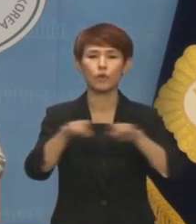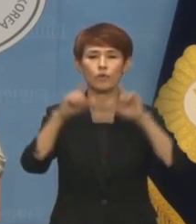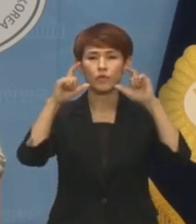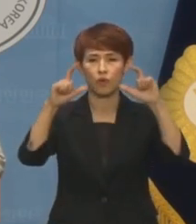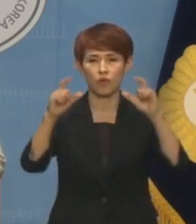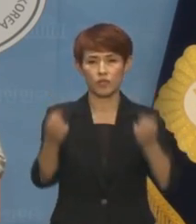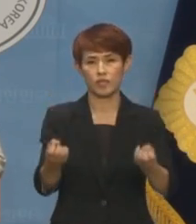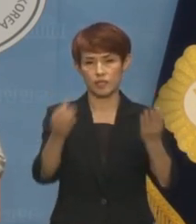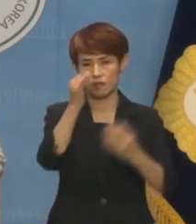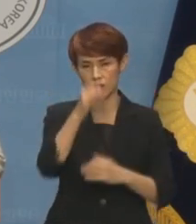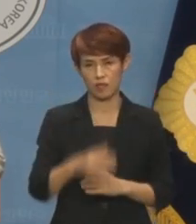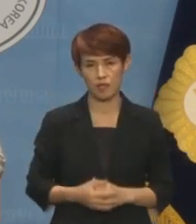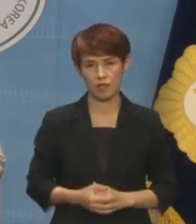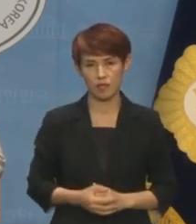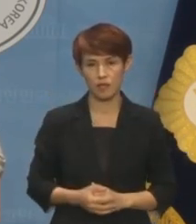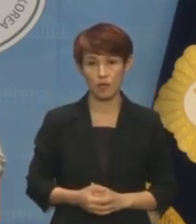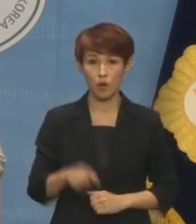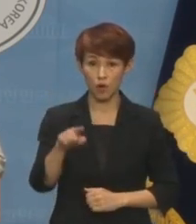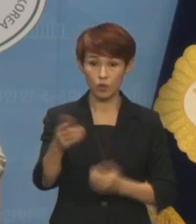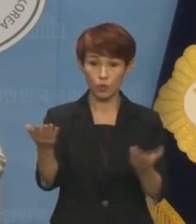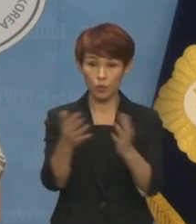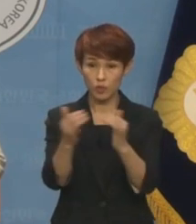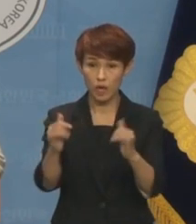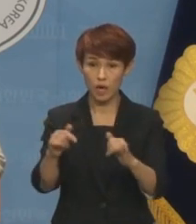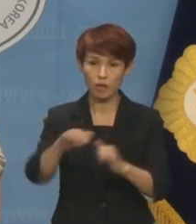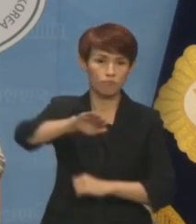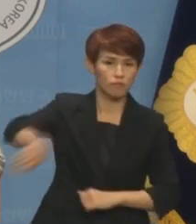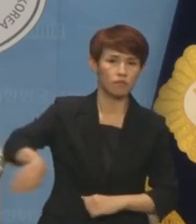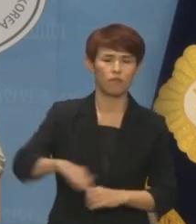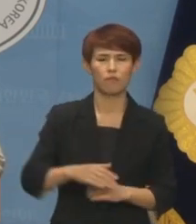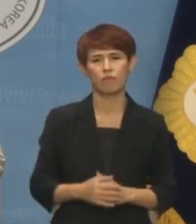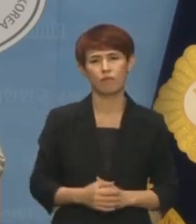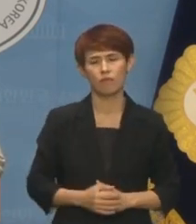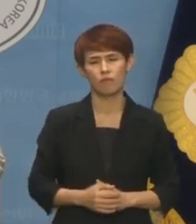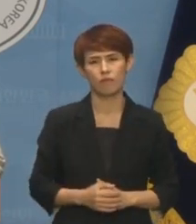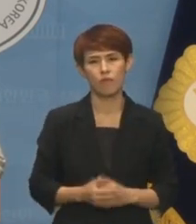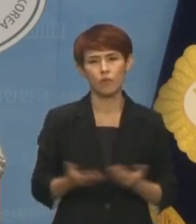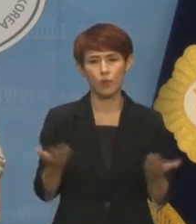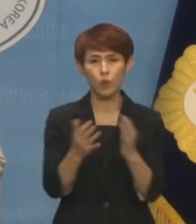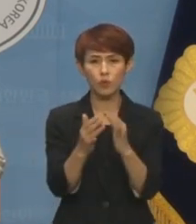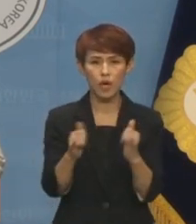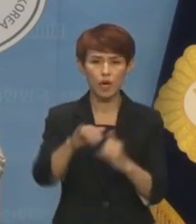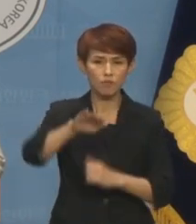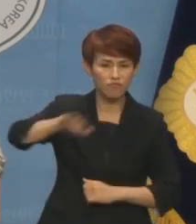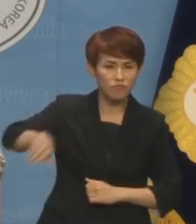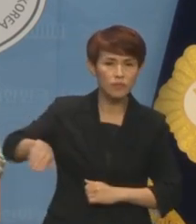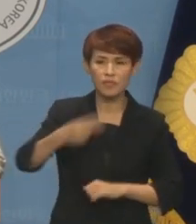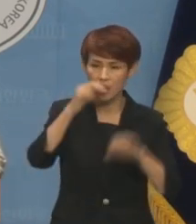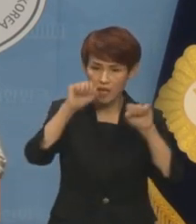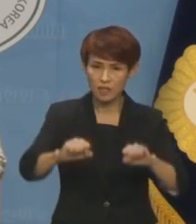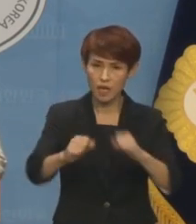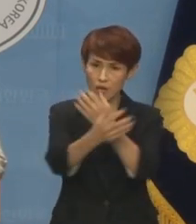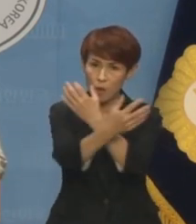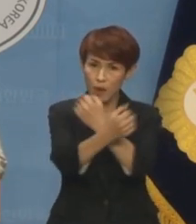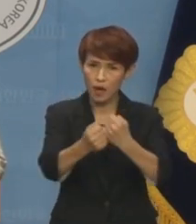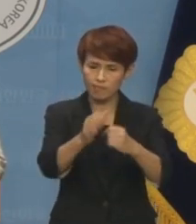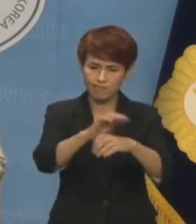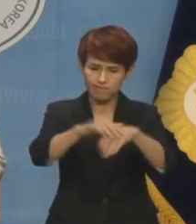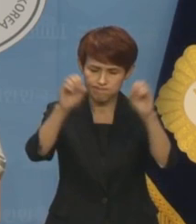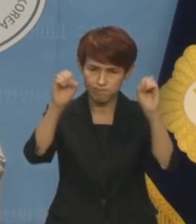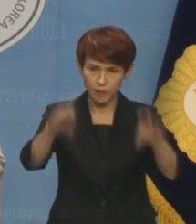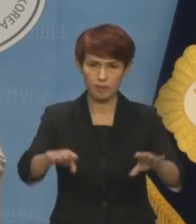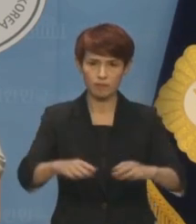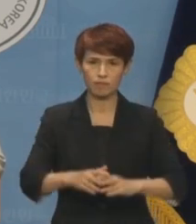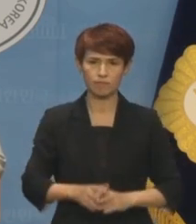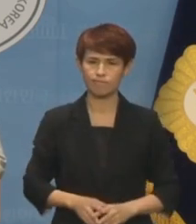있습니다. 거기에도 노동자들은 배제되어 있습니다. 노동자들을 배제한 상생 협약은 무효이며